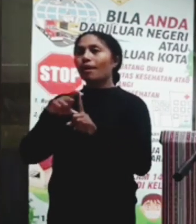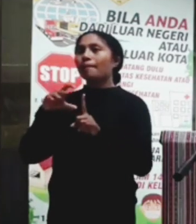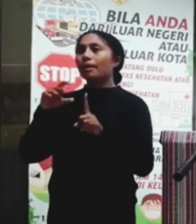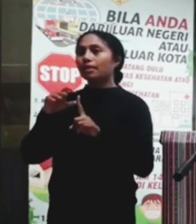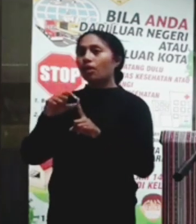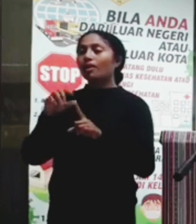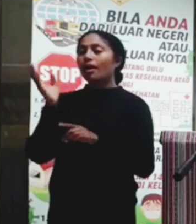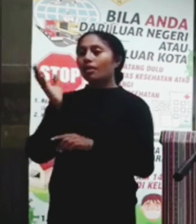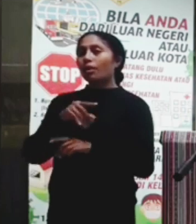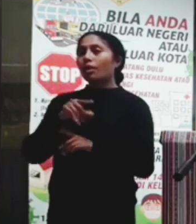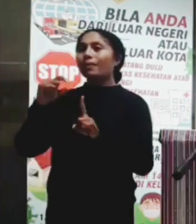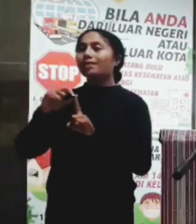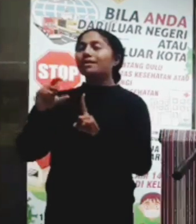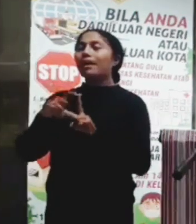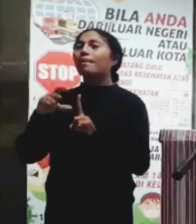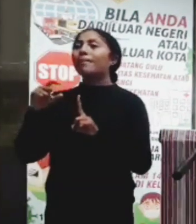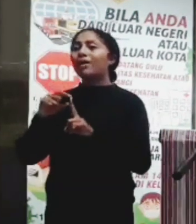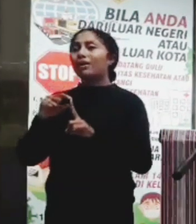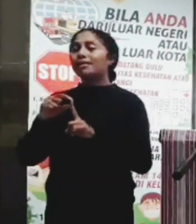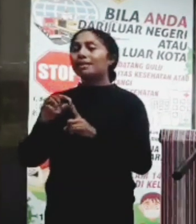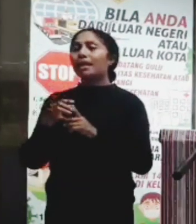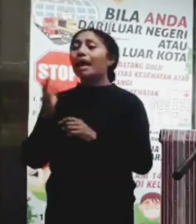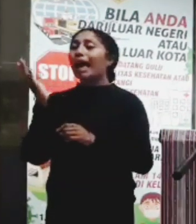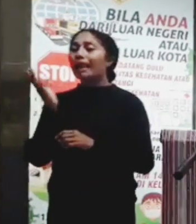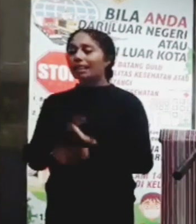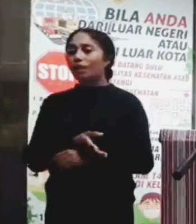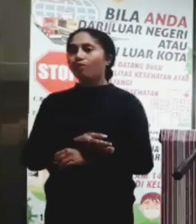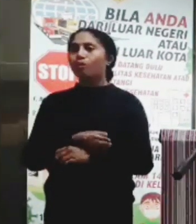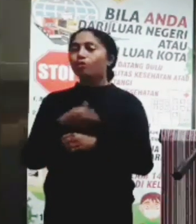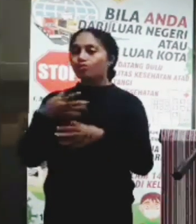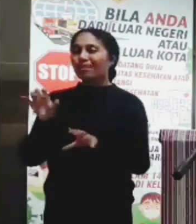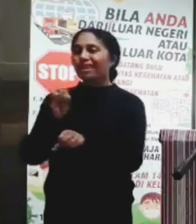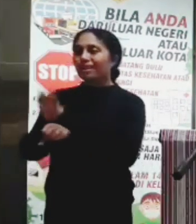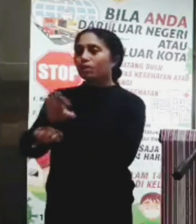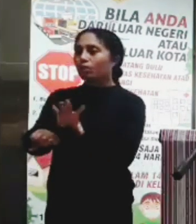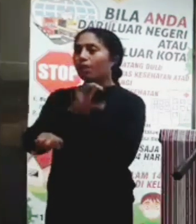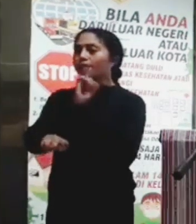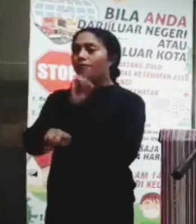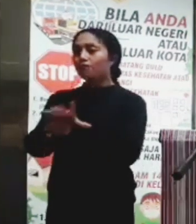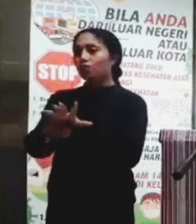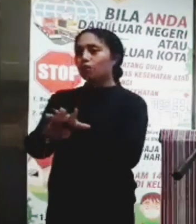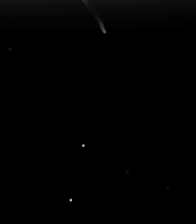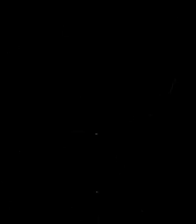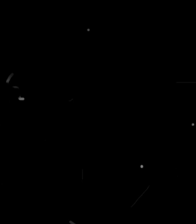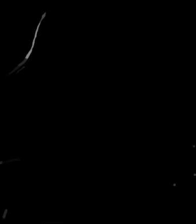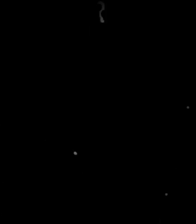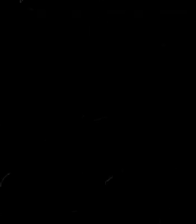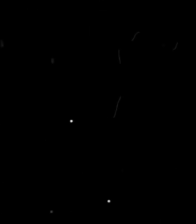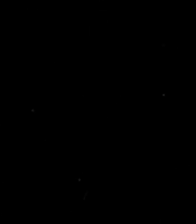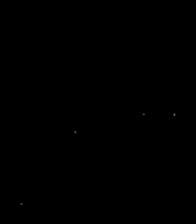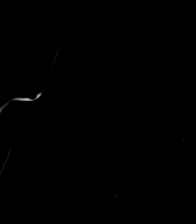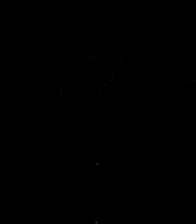atau pasien dalam pengawasan ataupun yang tertular virus Grup E